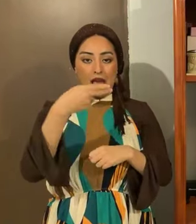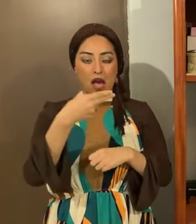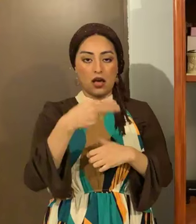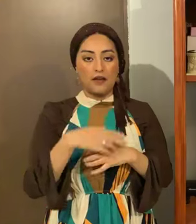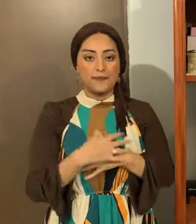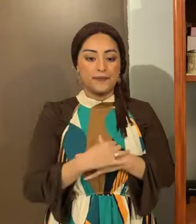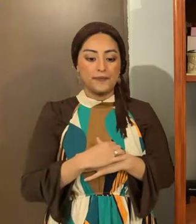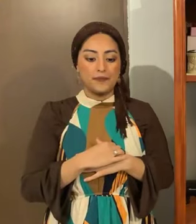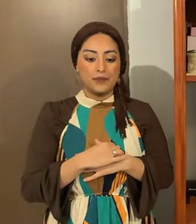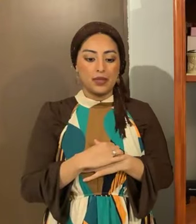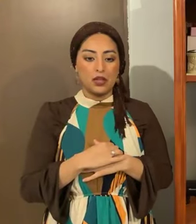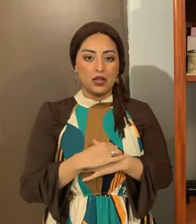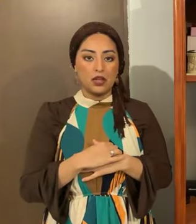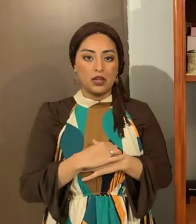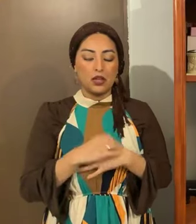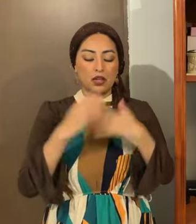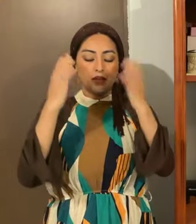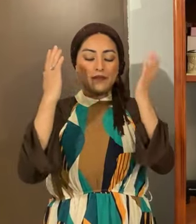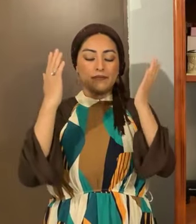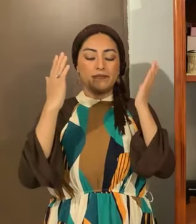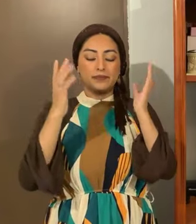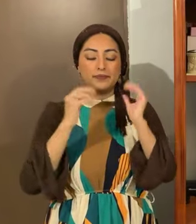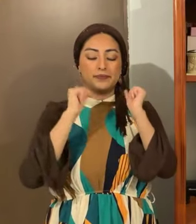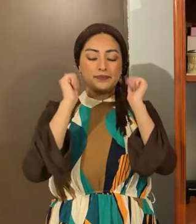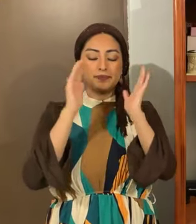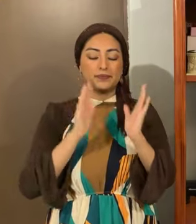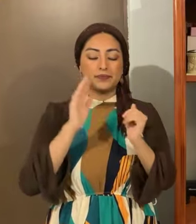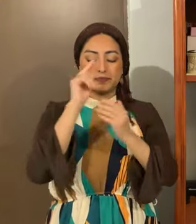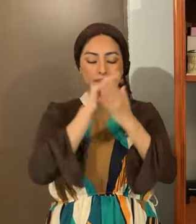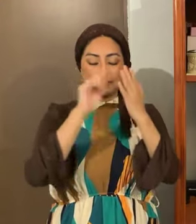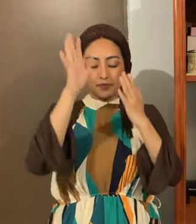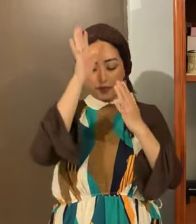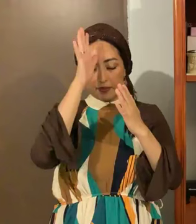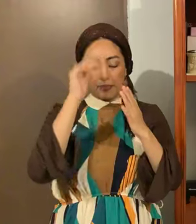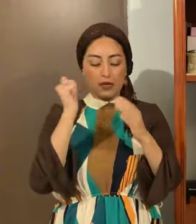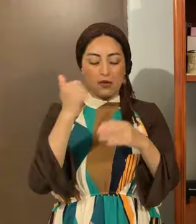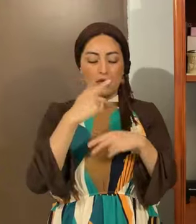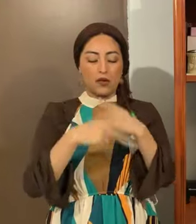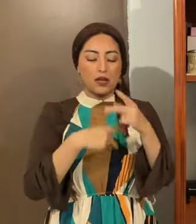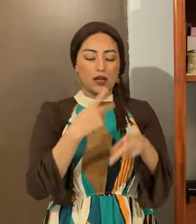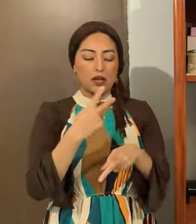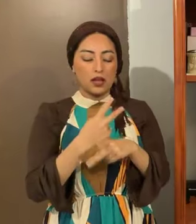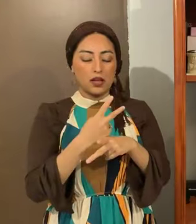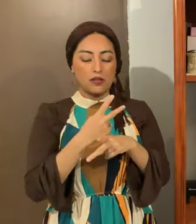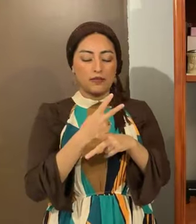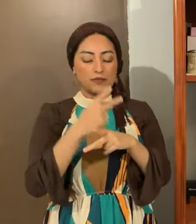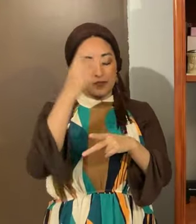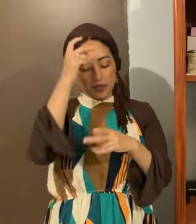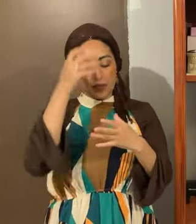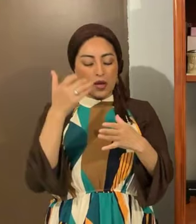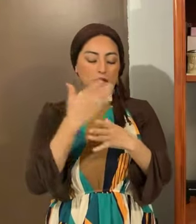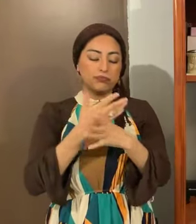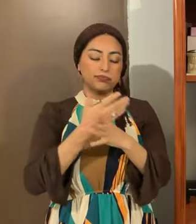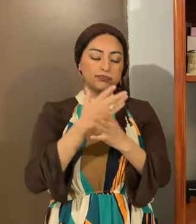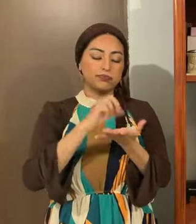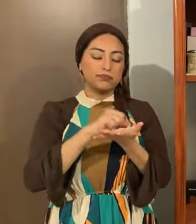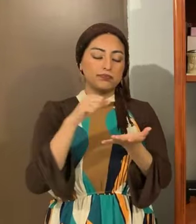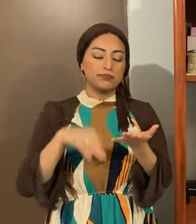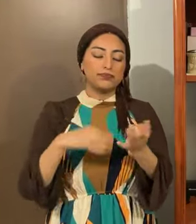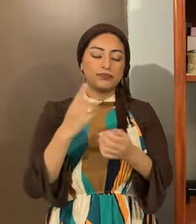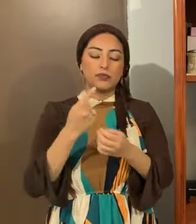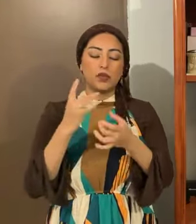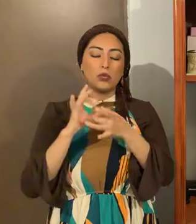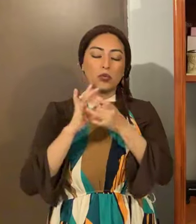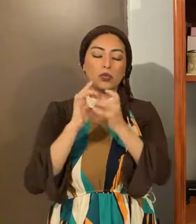Guerrero. Padre eterno Yahweh, en el nombre de su don Yahshua Mashiach, enmudece cualquier espíritu que no glorifique tu nombre. Queremos oír